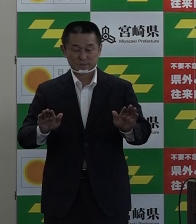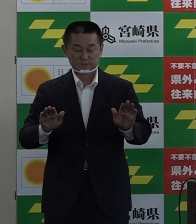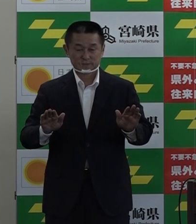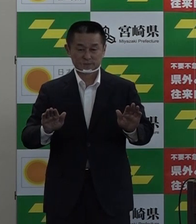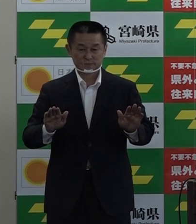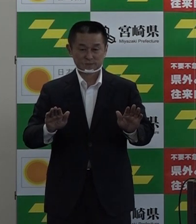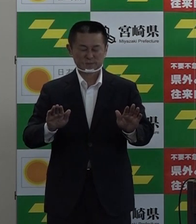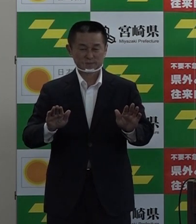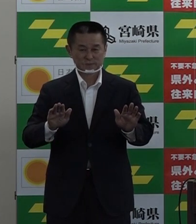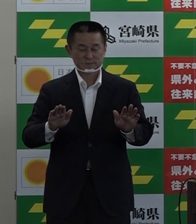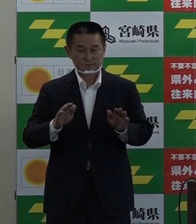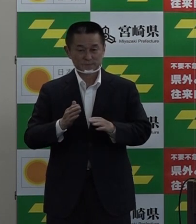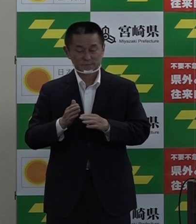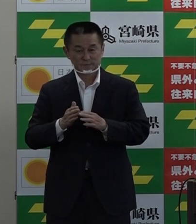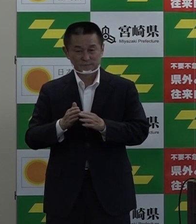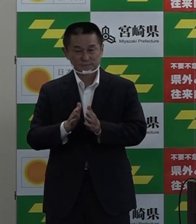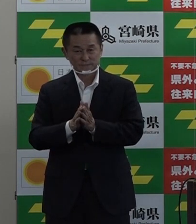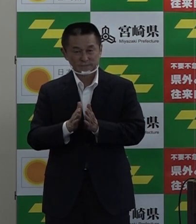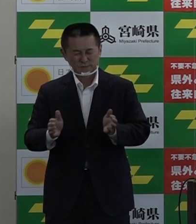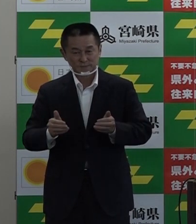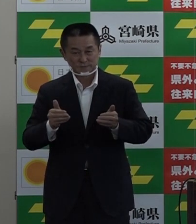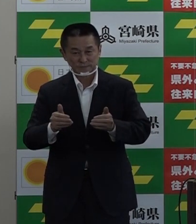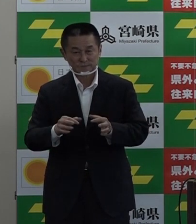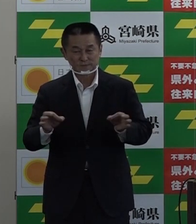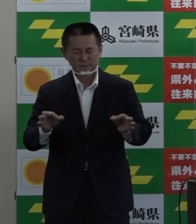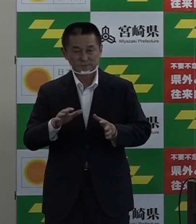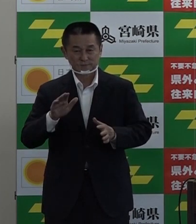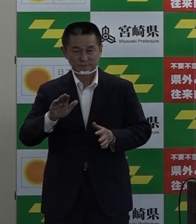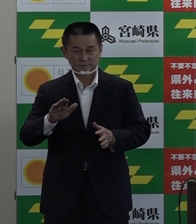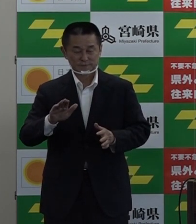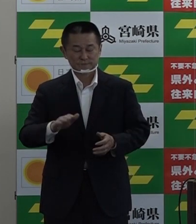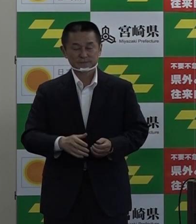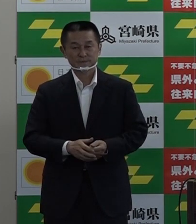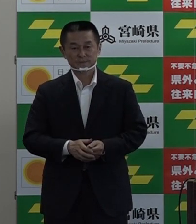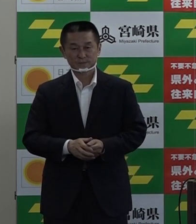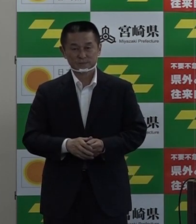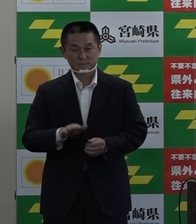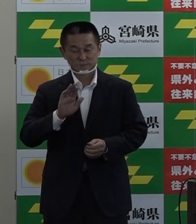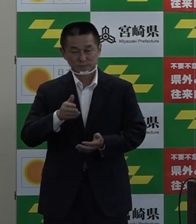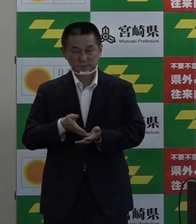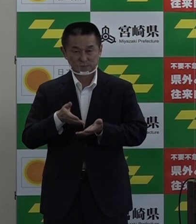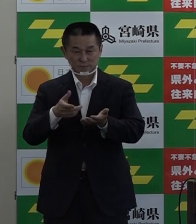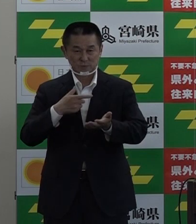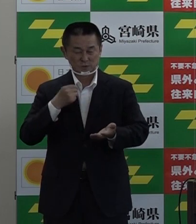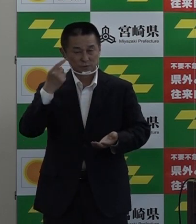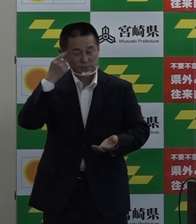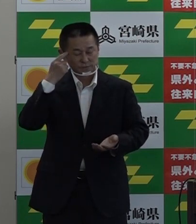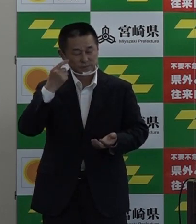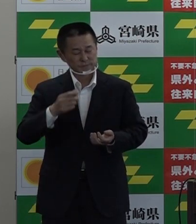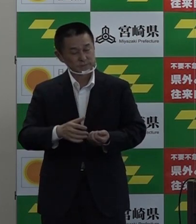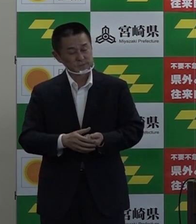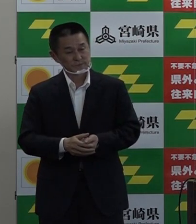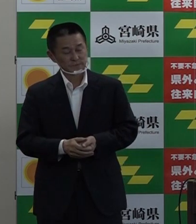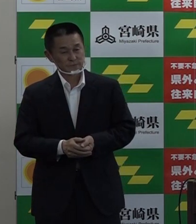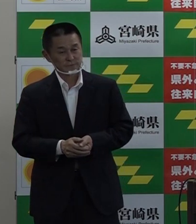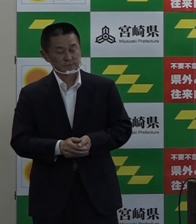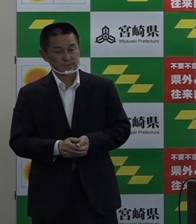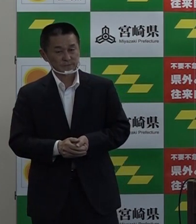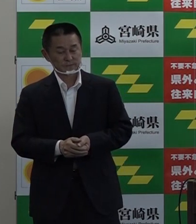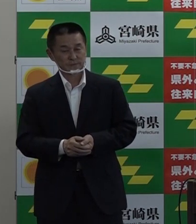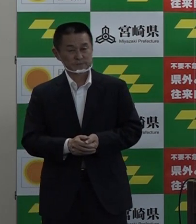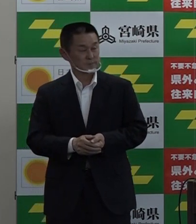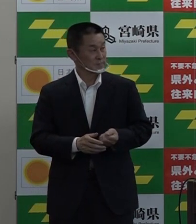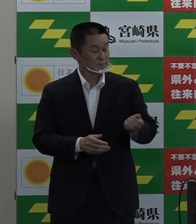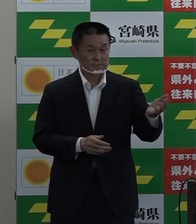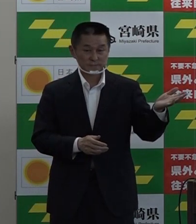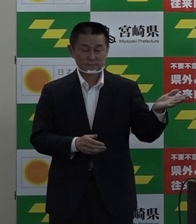ような形でスタートをしたということで、改めて状況についてはご説明をしたいと考えておりますが、本